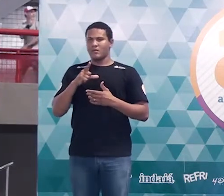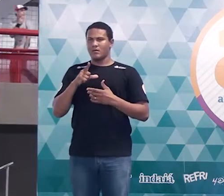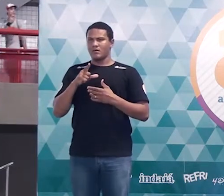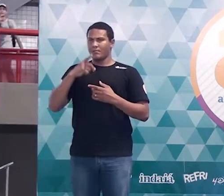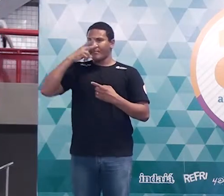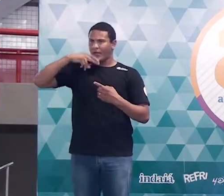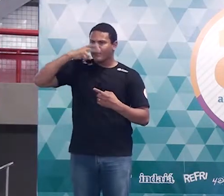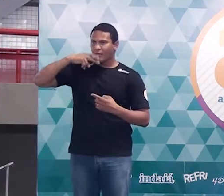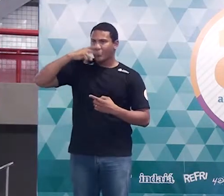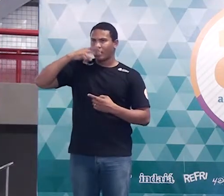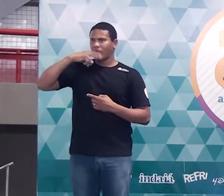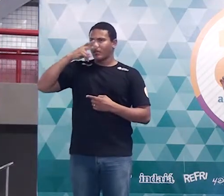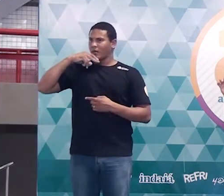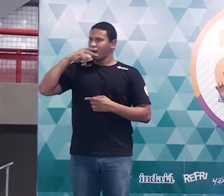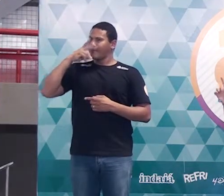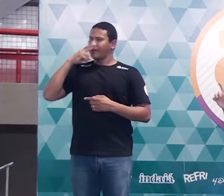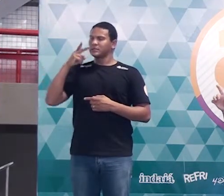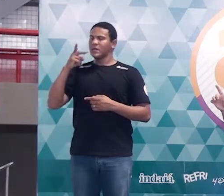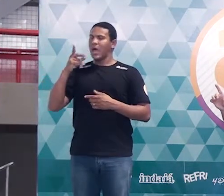pleonasmos que são